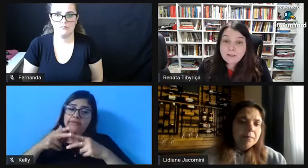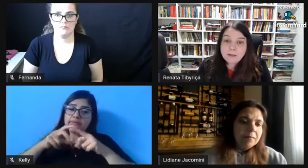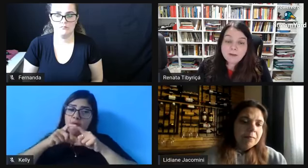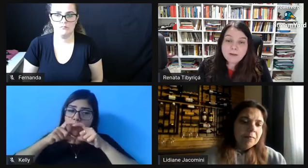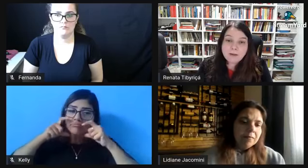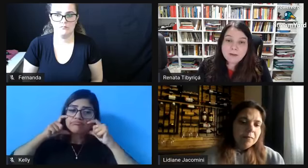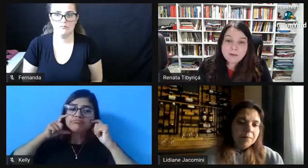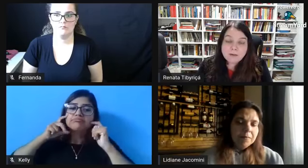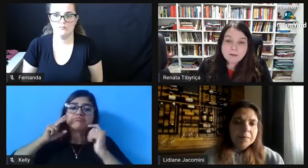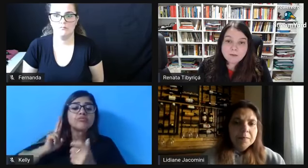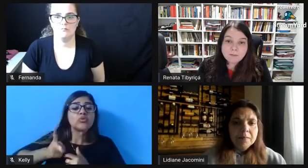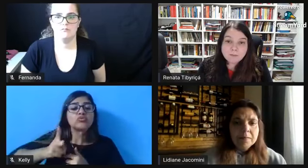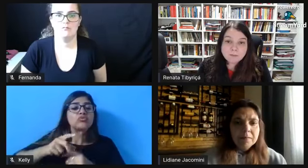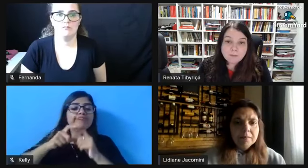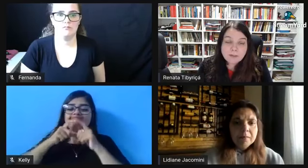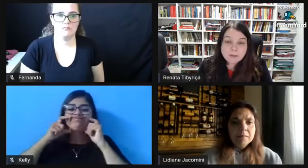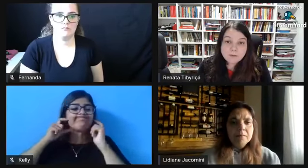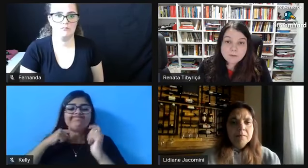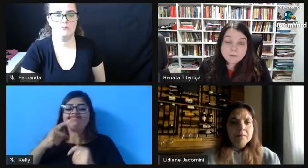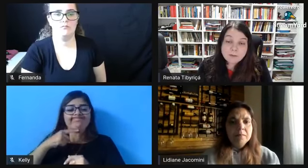E aí,